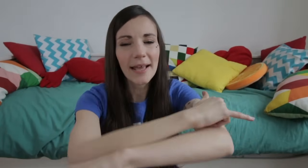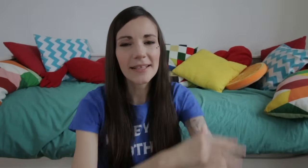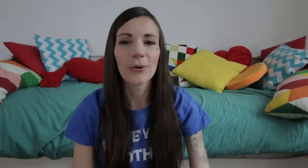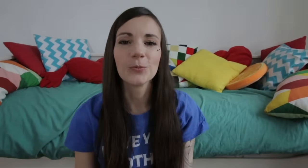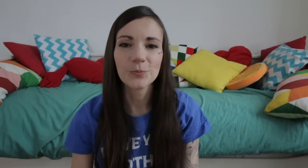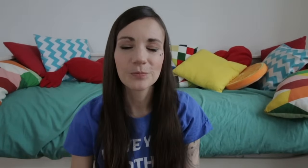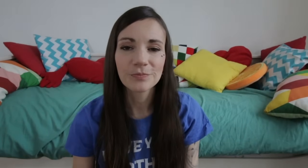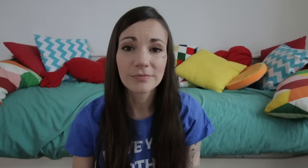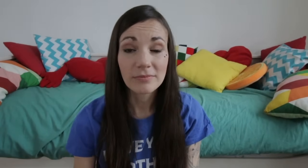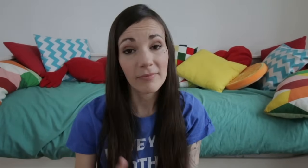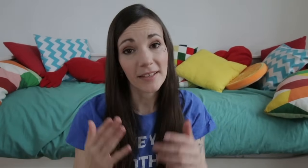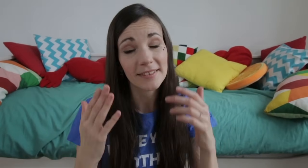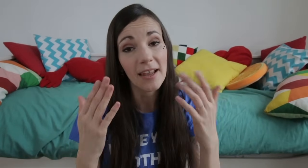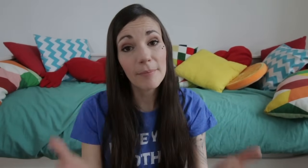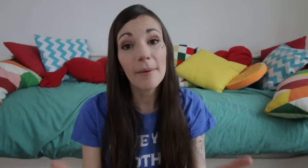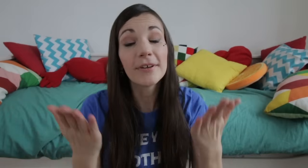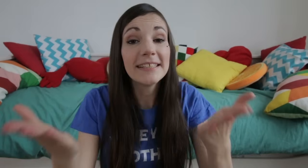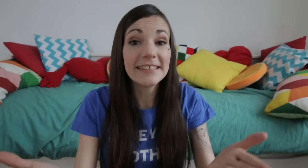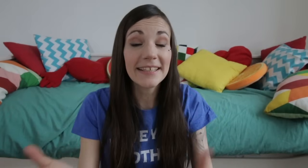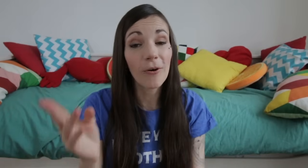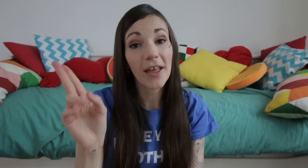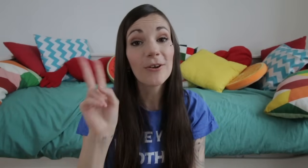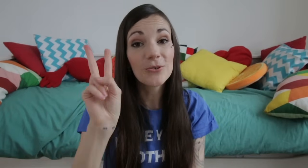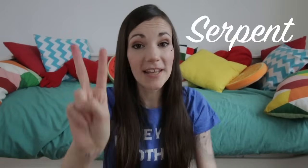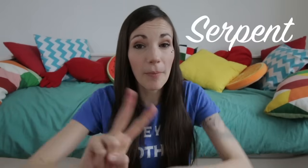Escargot. Dans la même lignée, on a le serpent.